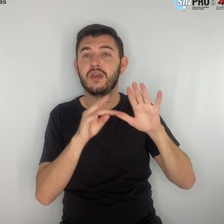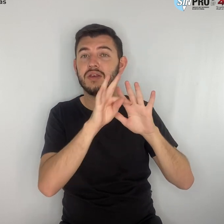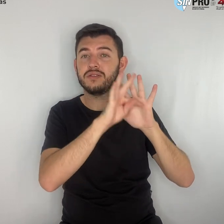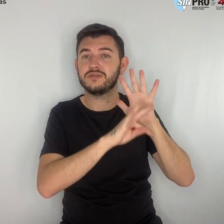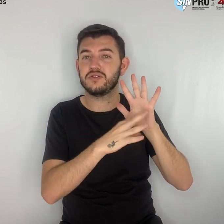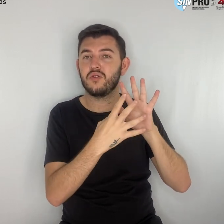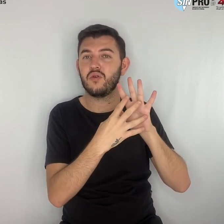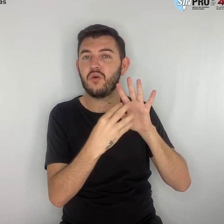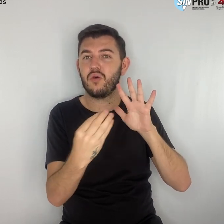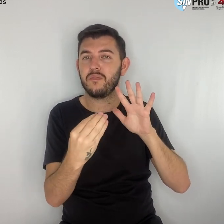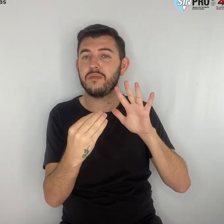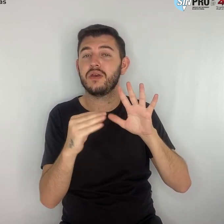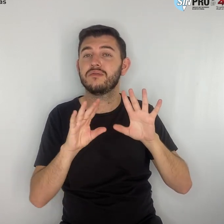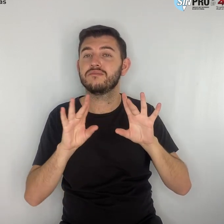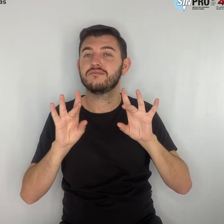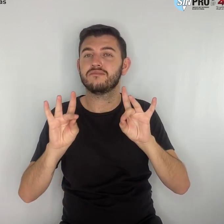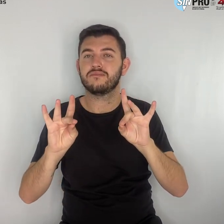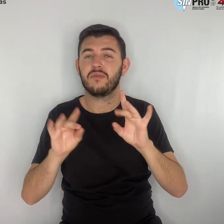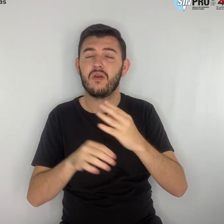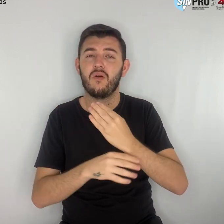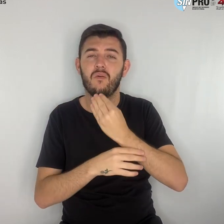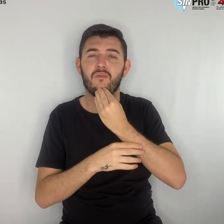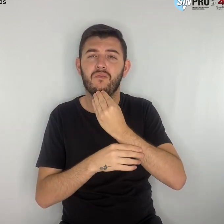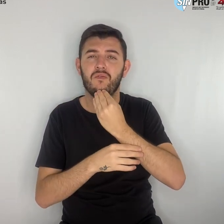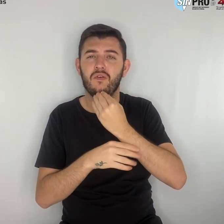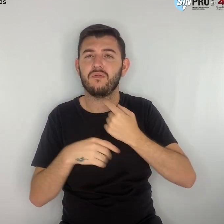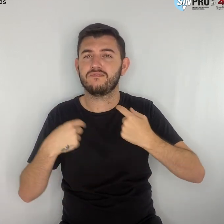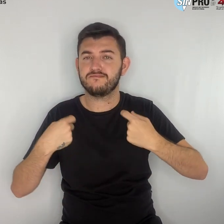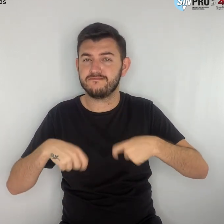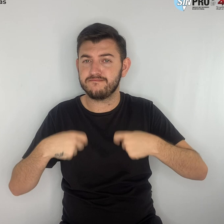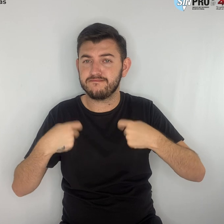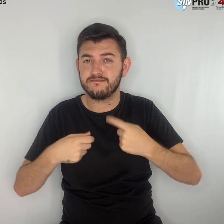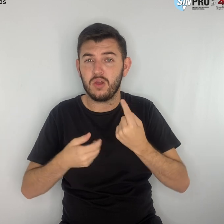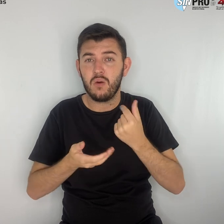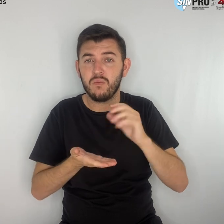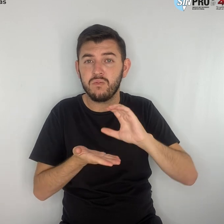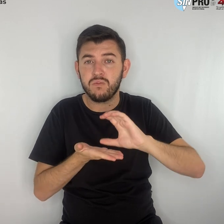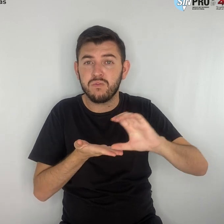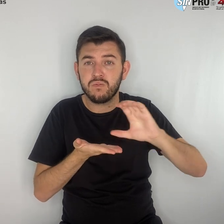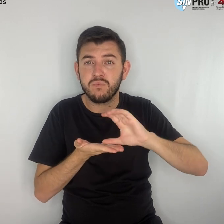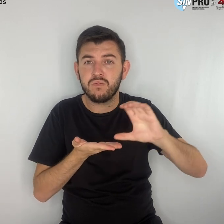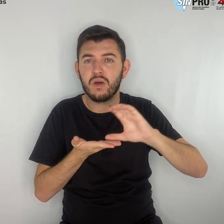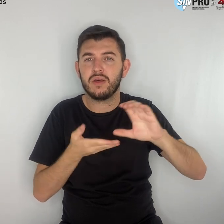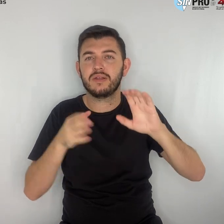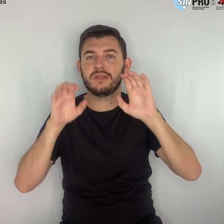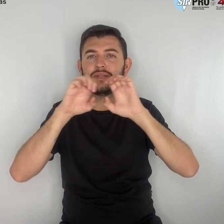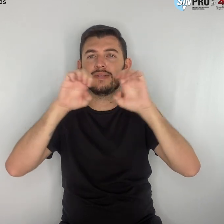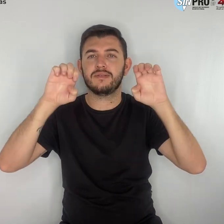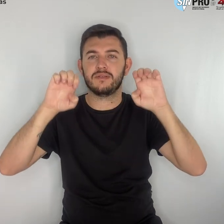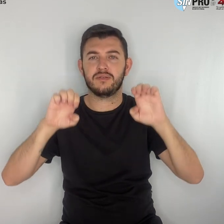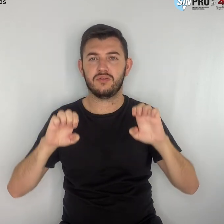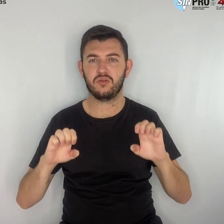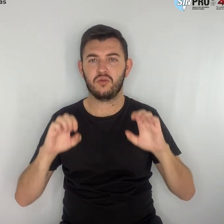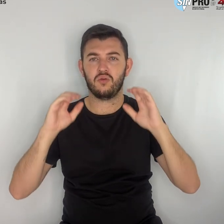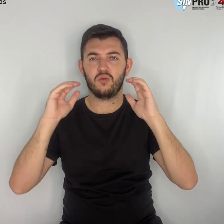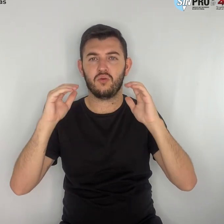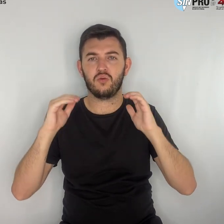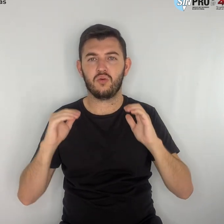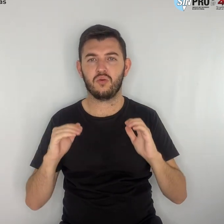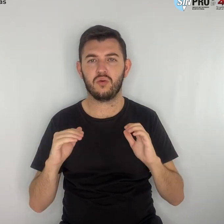óbvio, são necessários mais investimentos em infraestrutura e em outras áreas, não